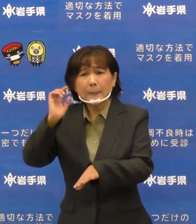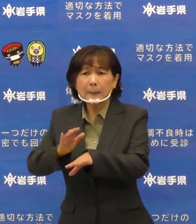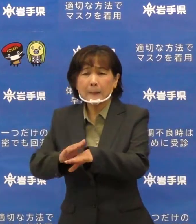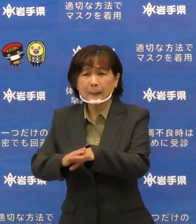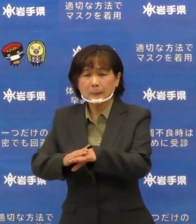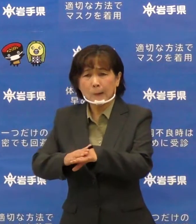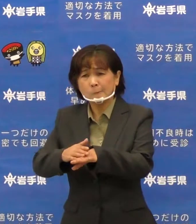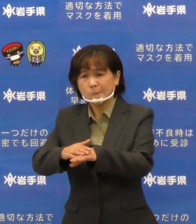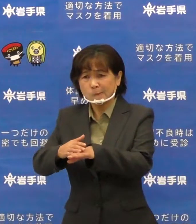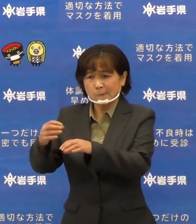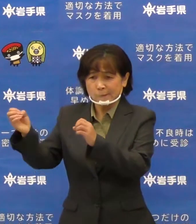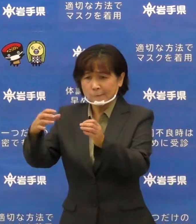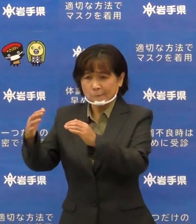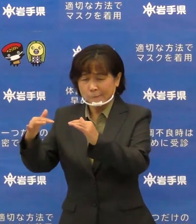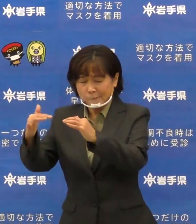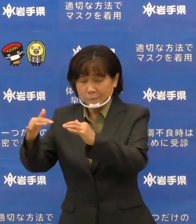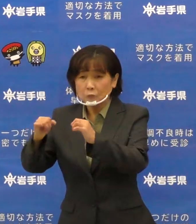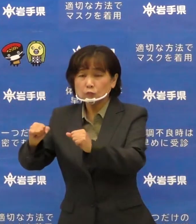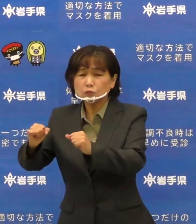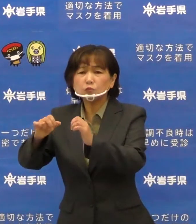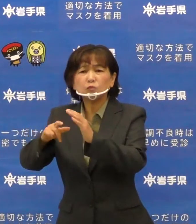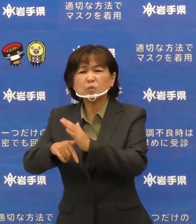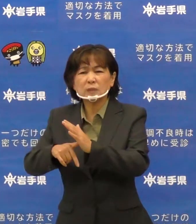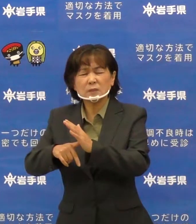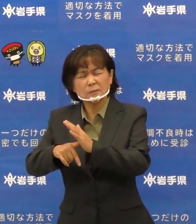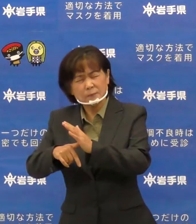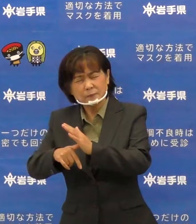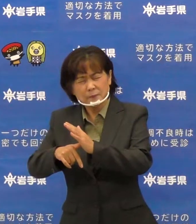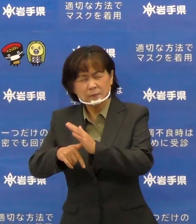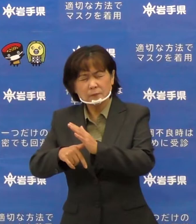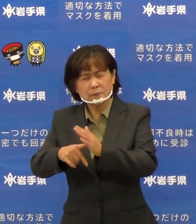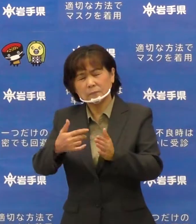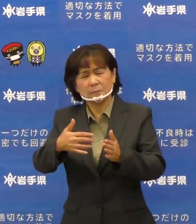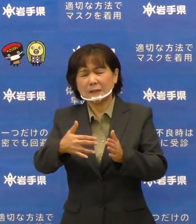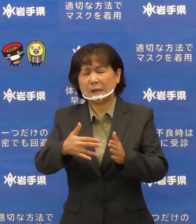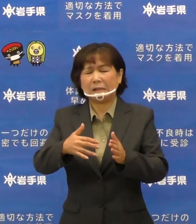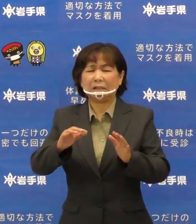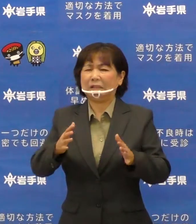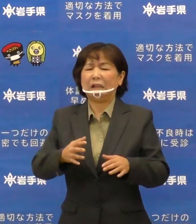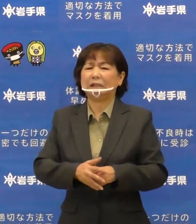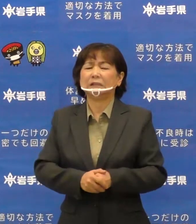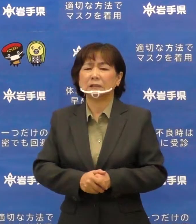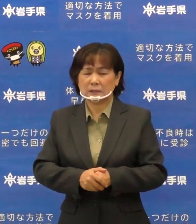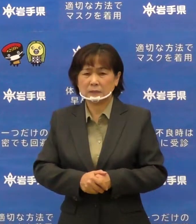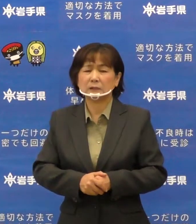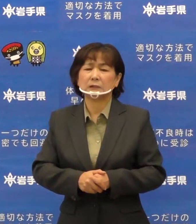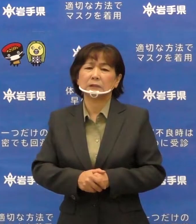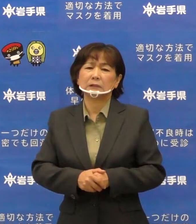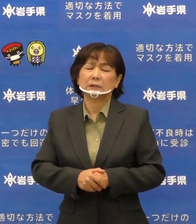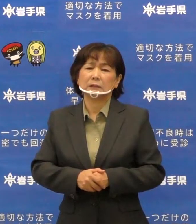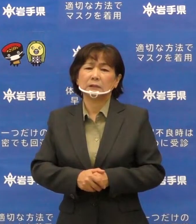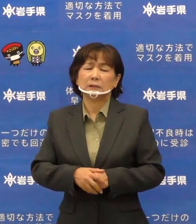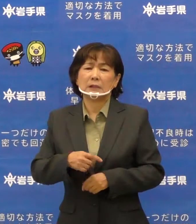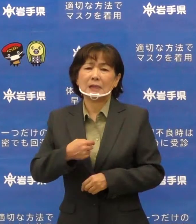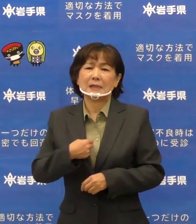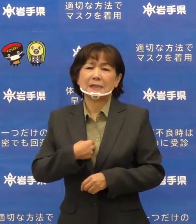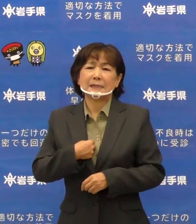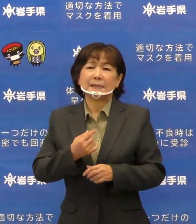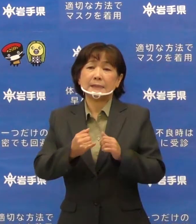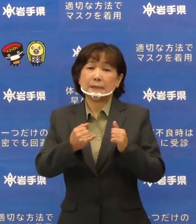と思います。自民党さんもこう野党経験の中でその